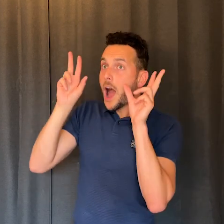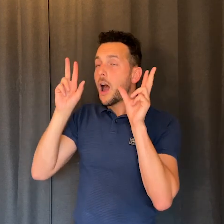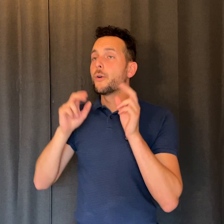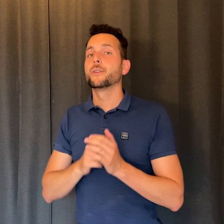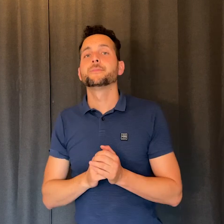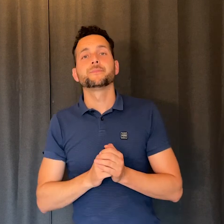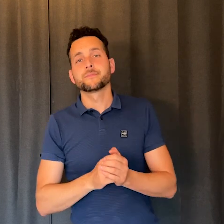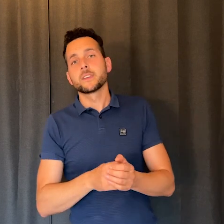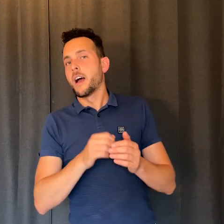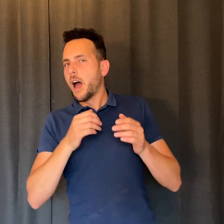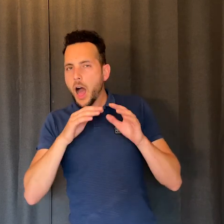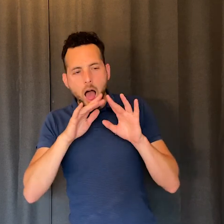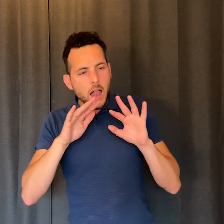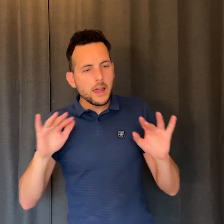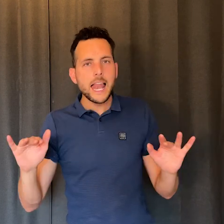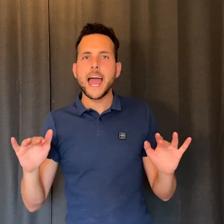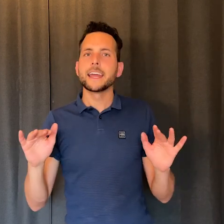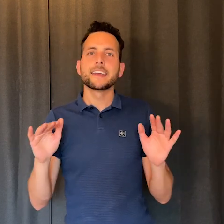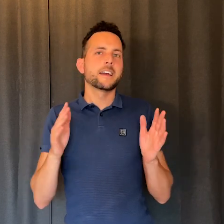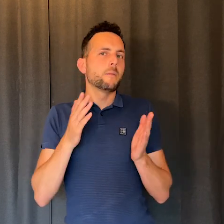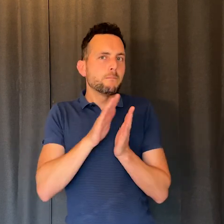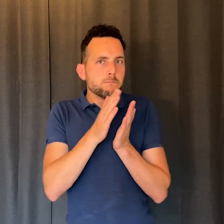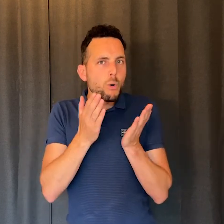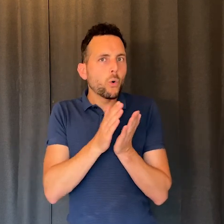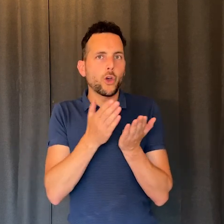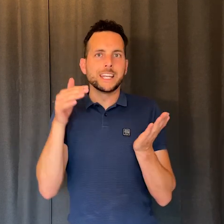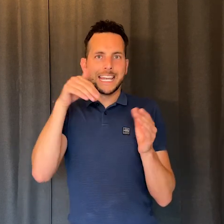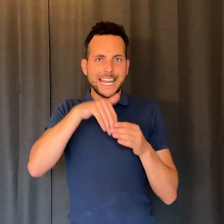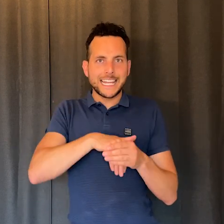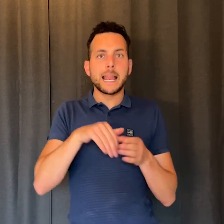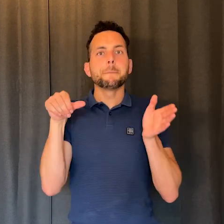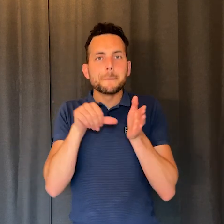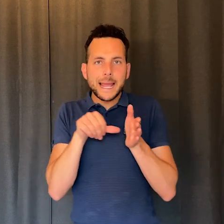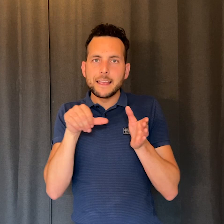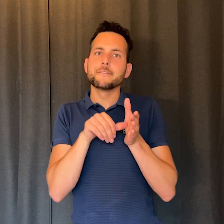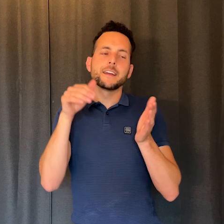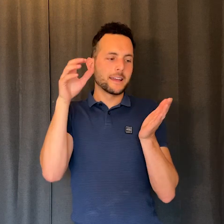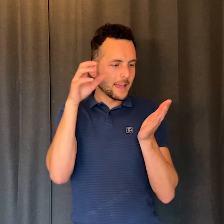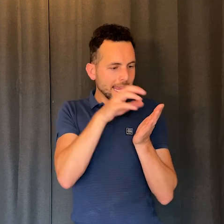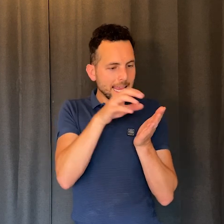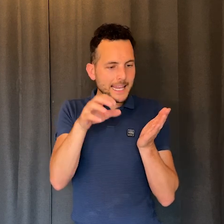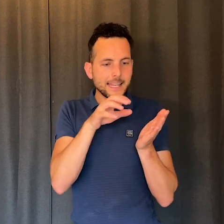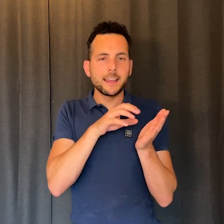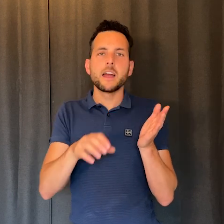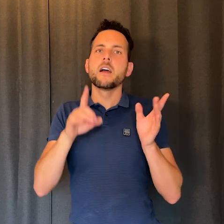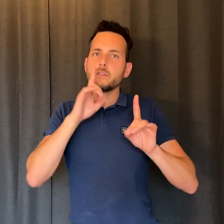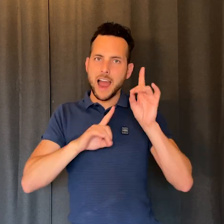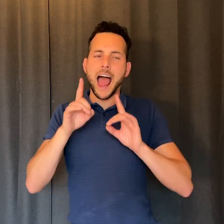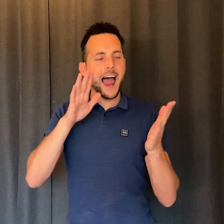En er staan allemaal boeken in, brieven in, van allemaal verhalen